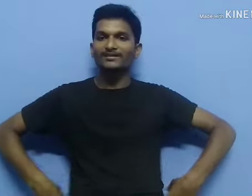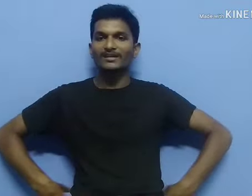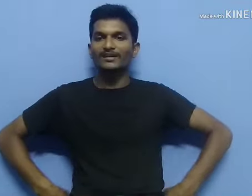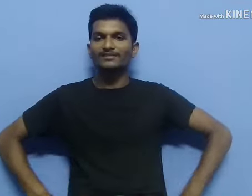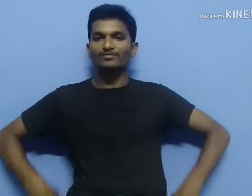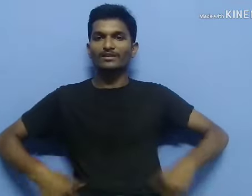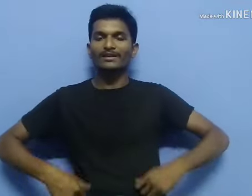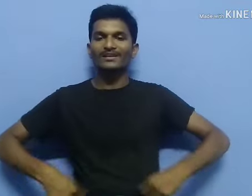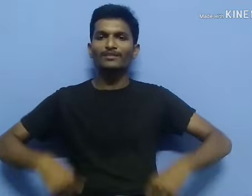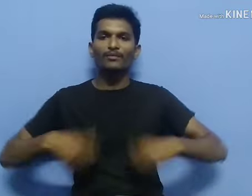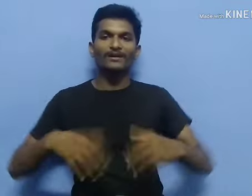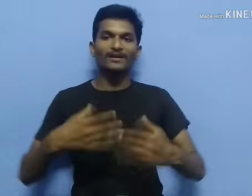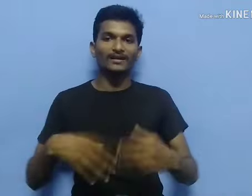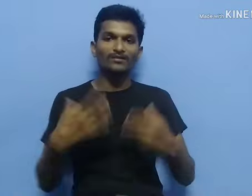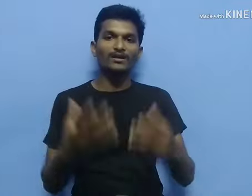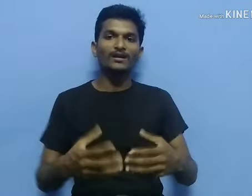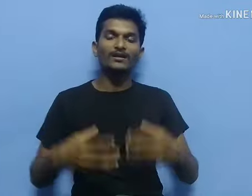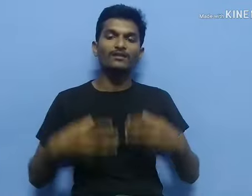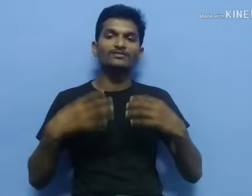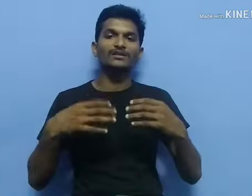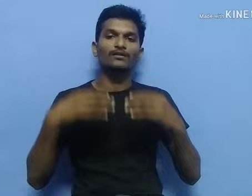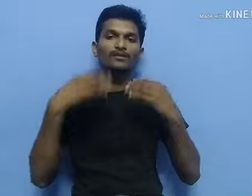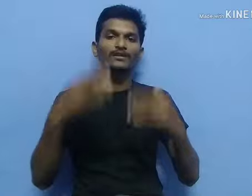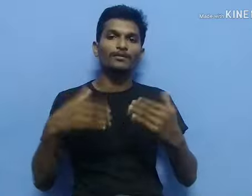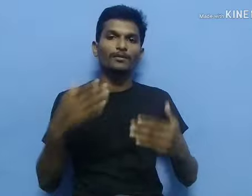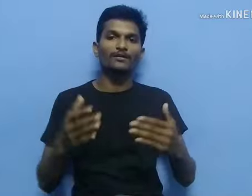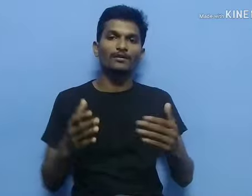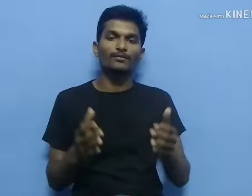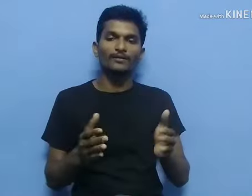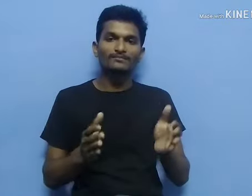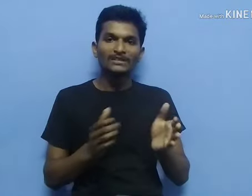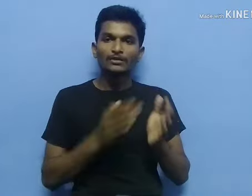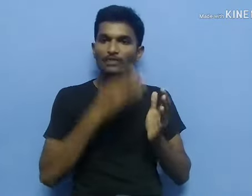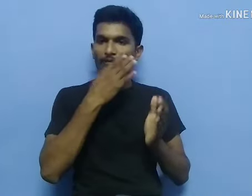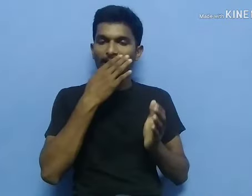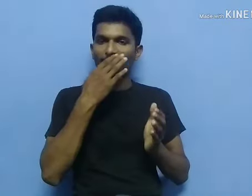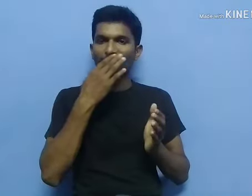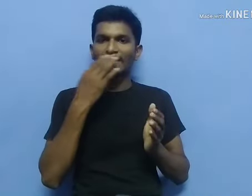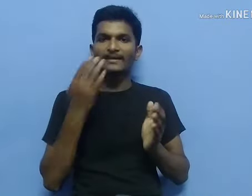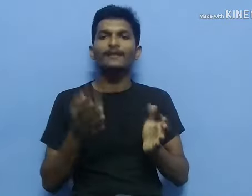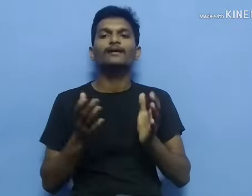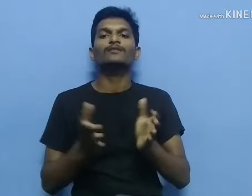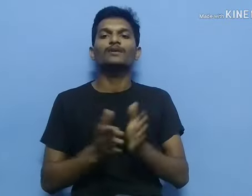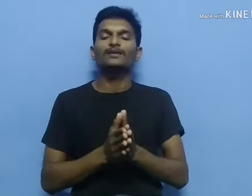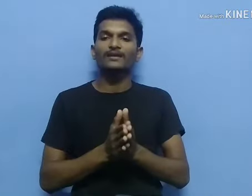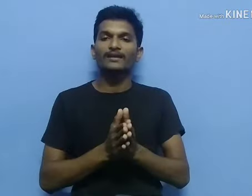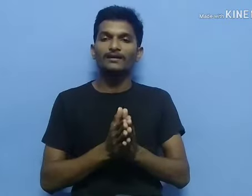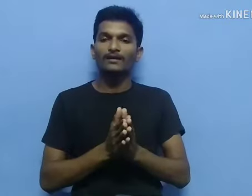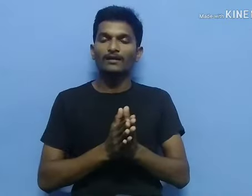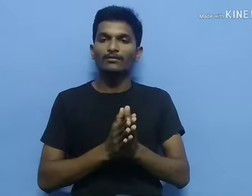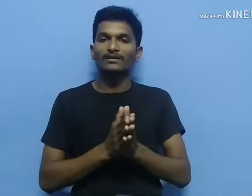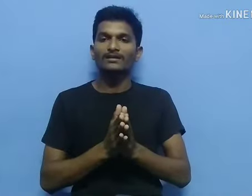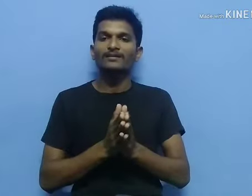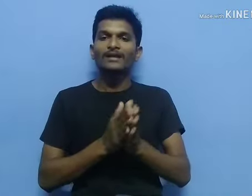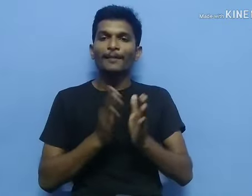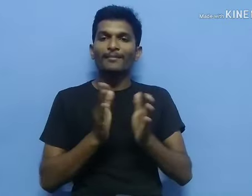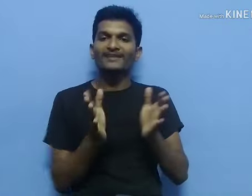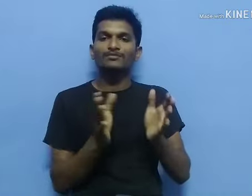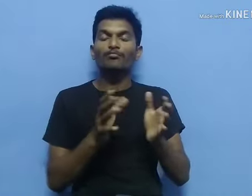ஷர்ட் அட்ஜஸ்ட்மெண்ட் அதிகமா பண்ணிட்டு அந்த மாதிரியான விஷயங்கள் வந்து அதிகமா பார்த்துட்டே இருப்பான். சோ அவன் ஏன் அந்த மாதிரி இதெல்லாம் கேட்டிருக்கான் அப்படின்னு பாத்தீங்கன்னா, மேக்சிமம்